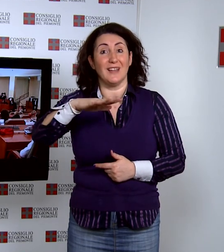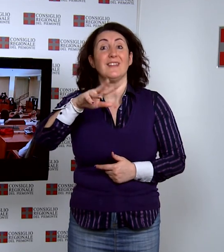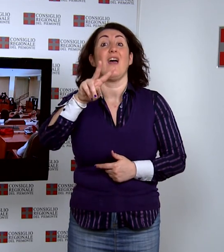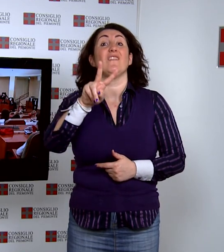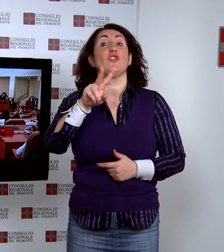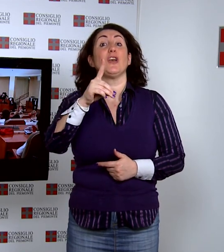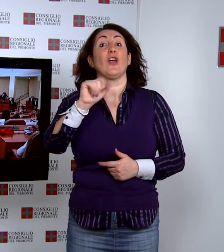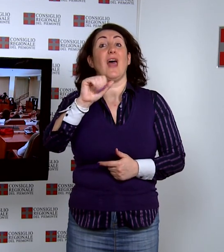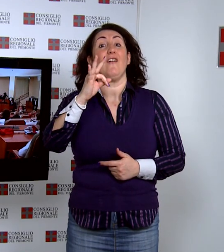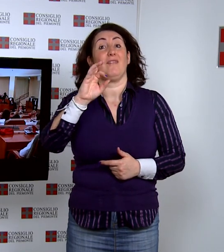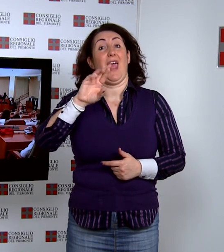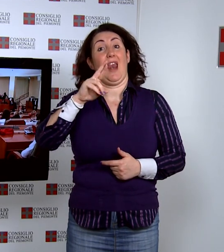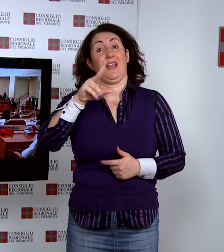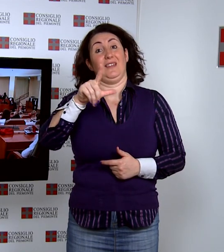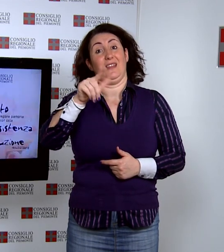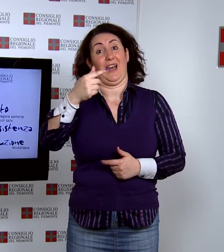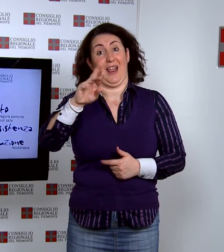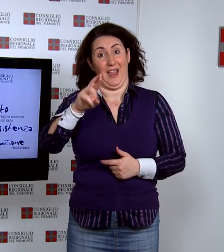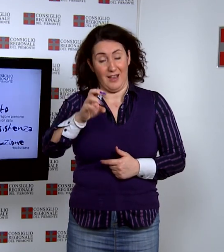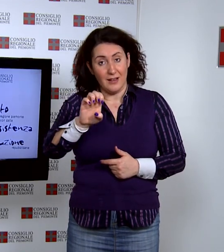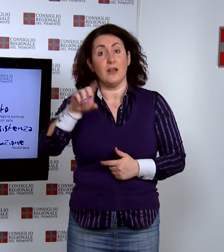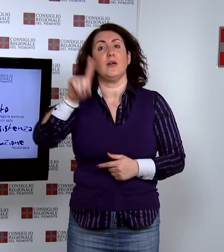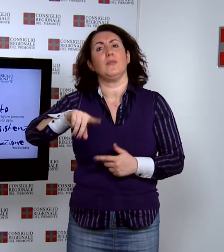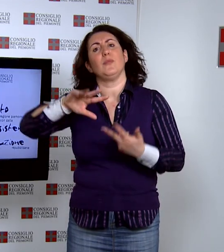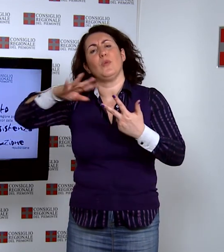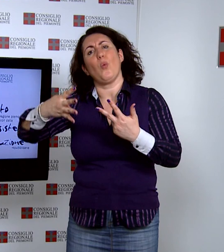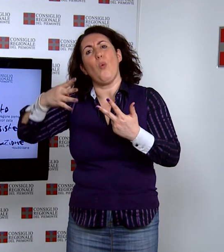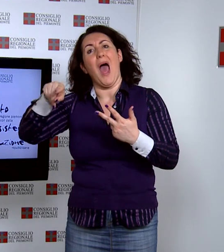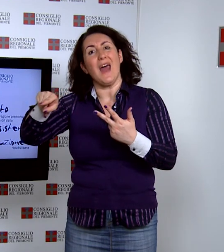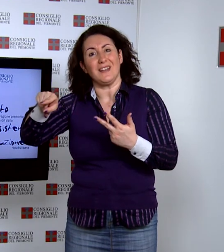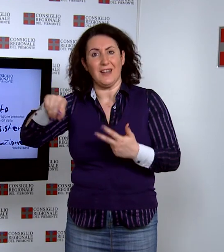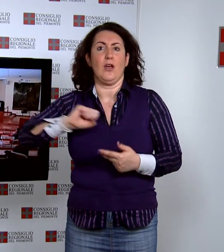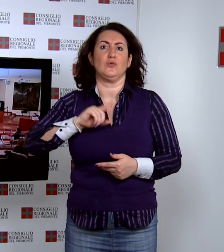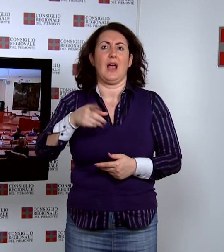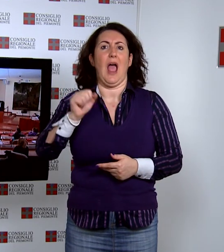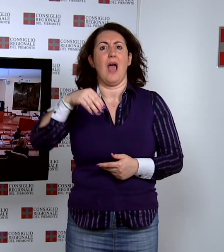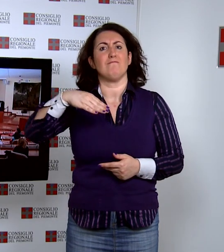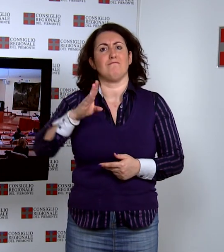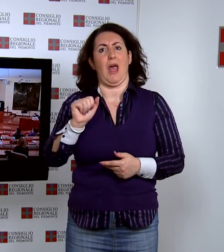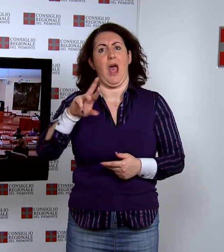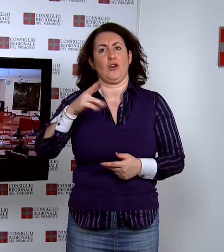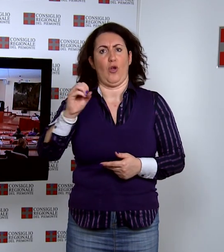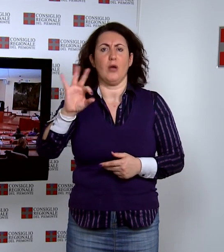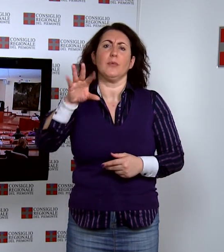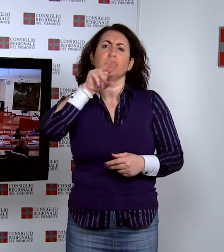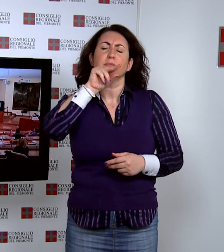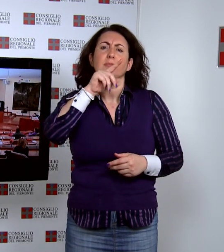A e B della Gambaro, che hanno svolto un percorso storico didattico sui temi della resistenza e della democrazia.